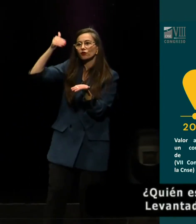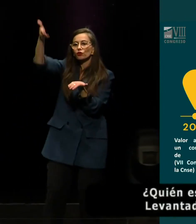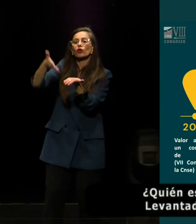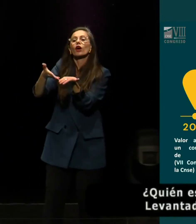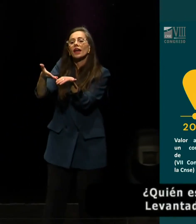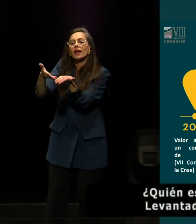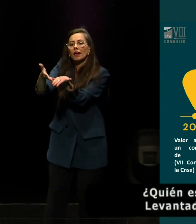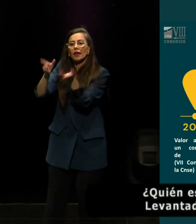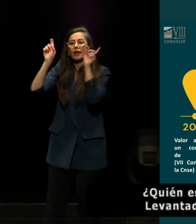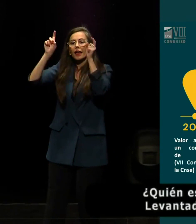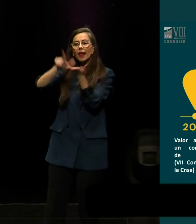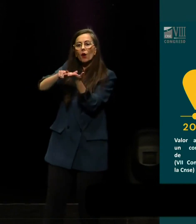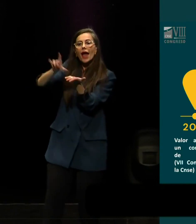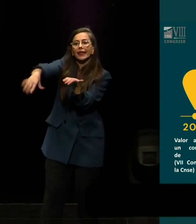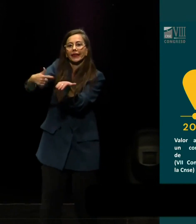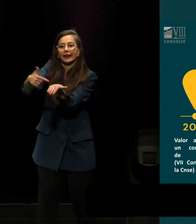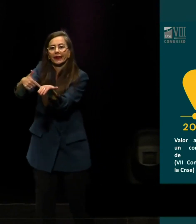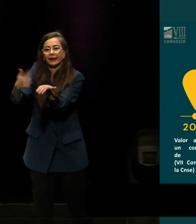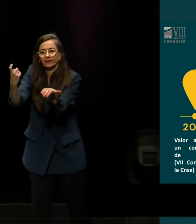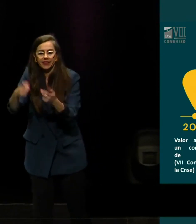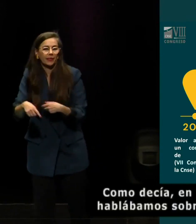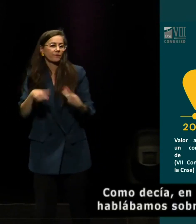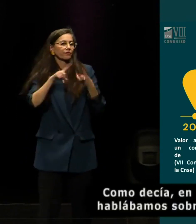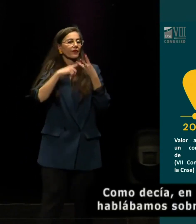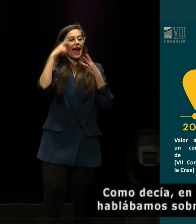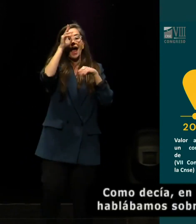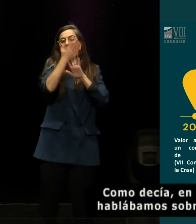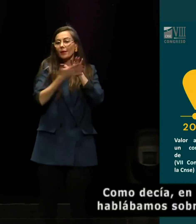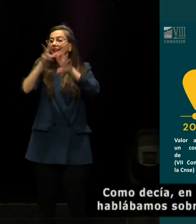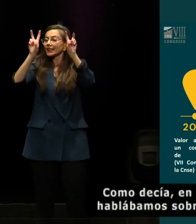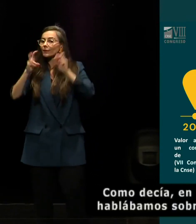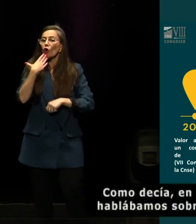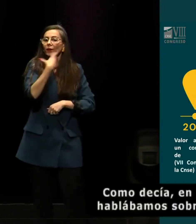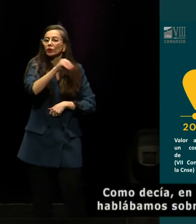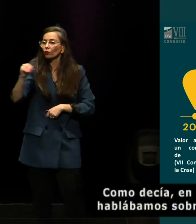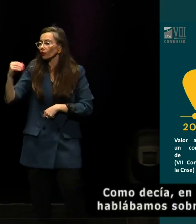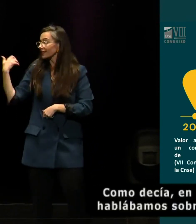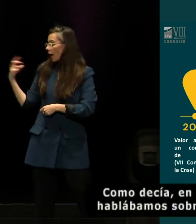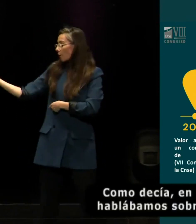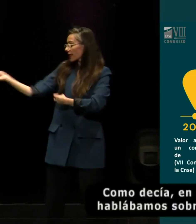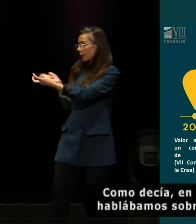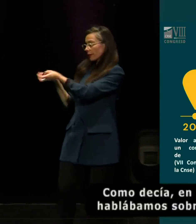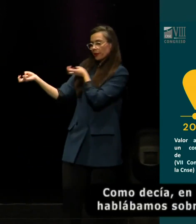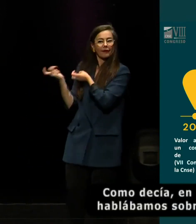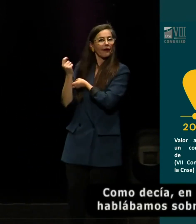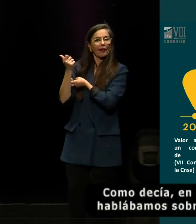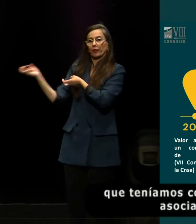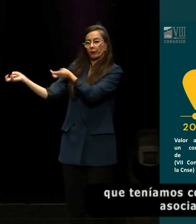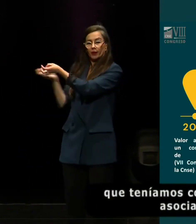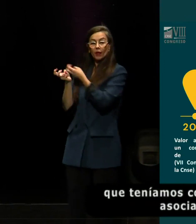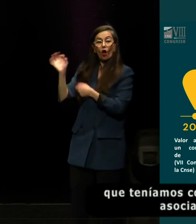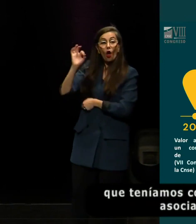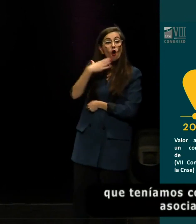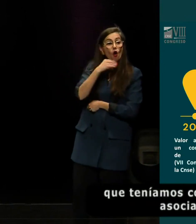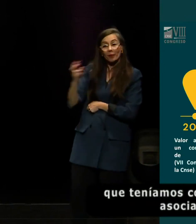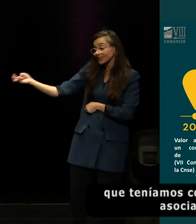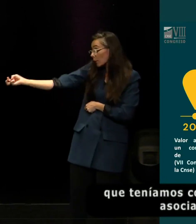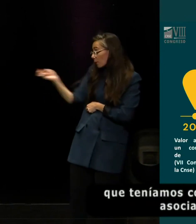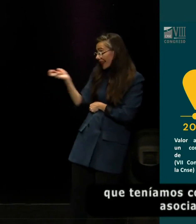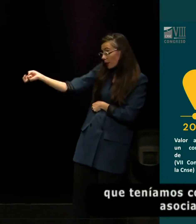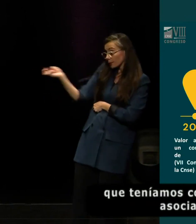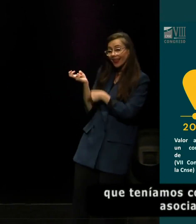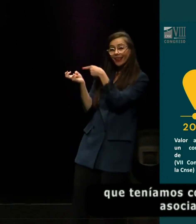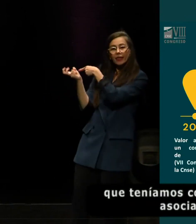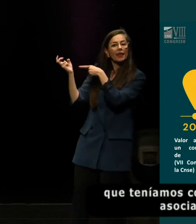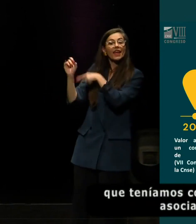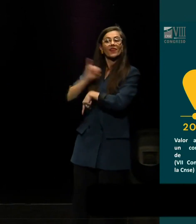teníamos con respecto a las asociaciones, con respecto a dónde iba nuestra lengua. Hablábamos de la juventud sorda, que cada vez estaba